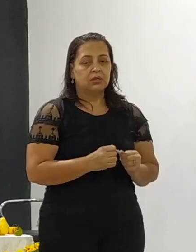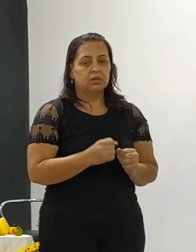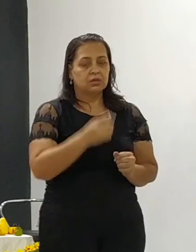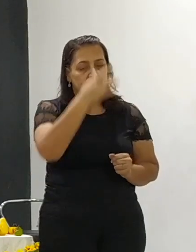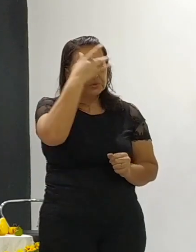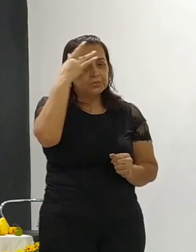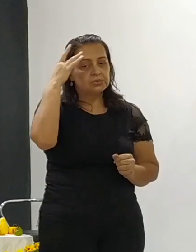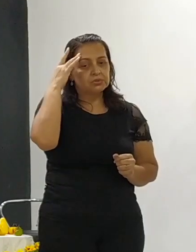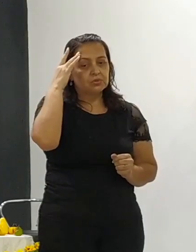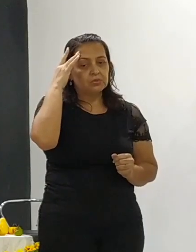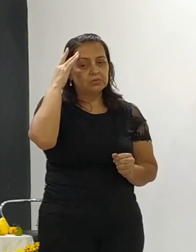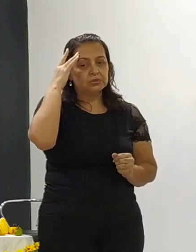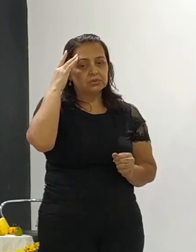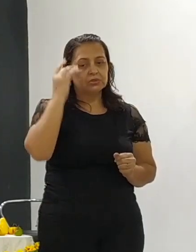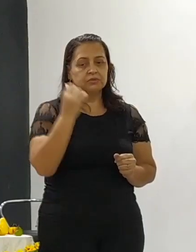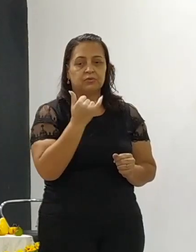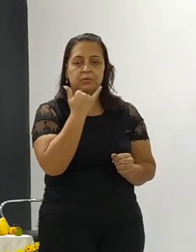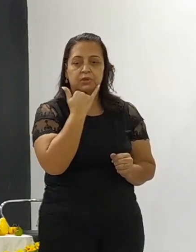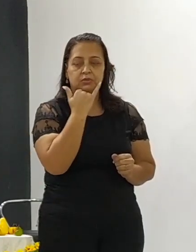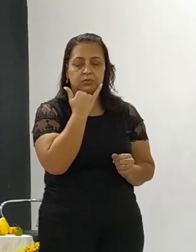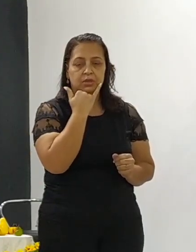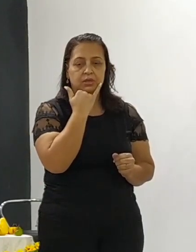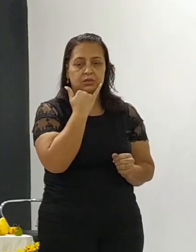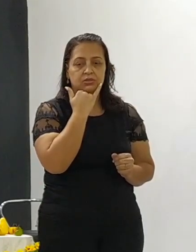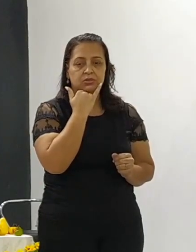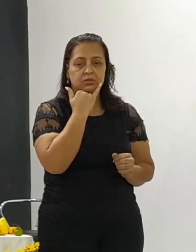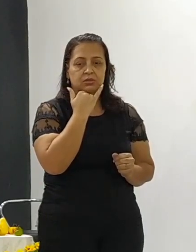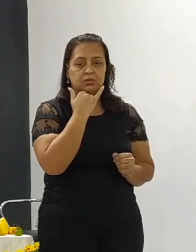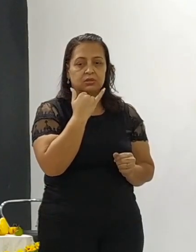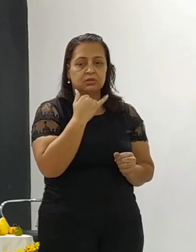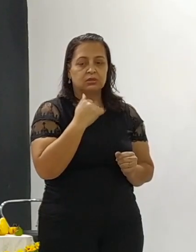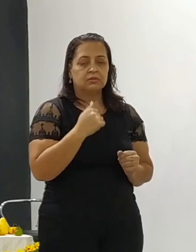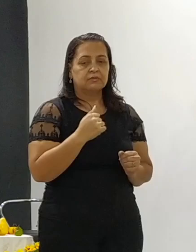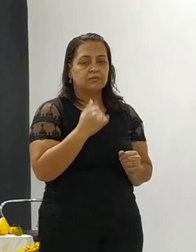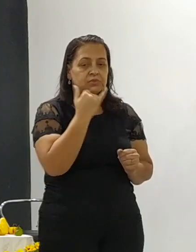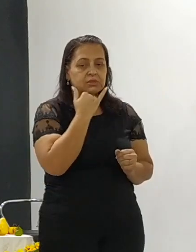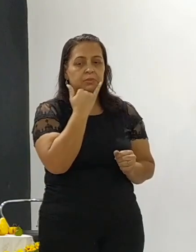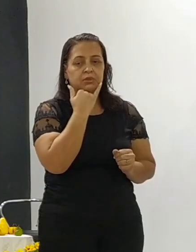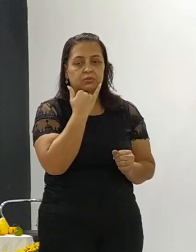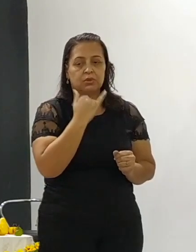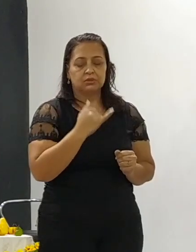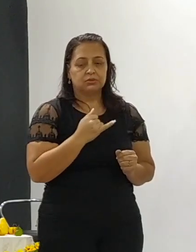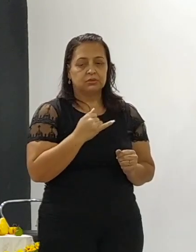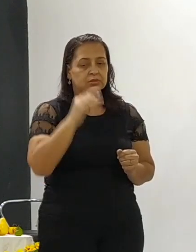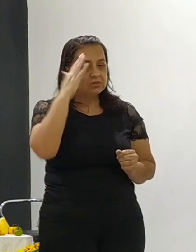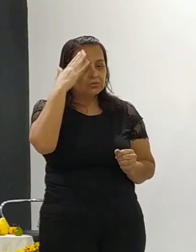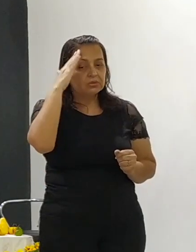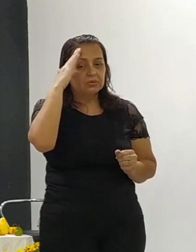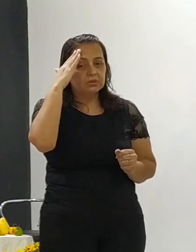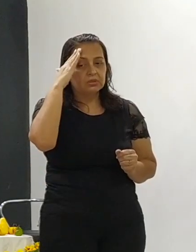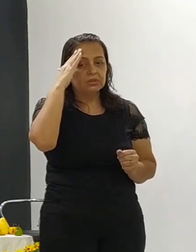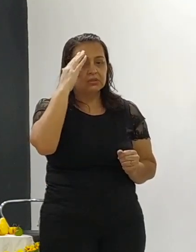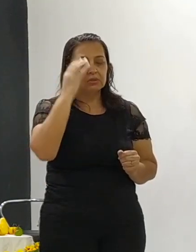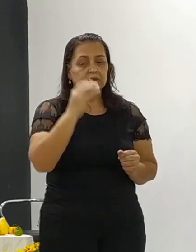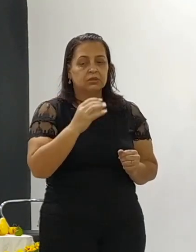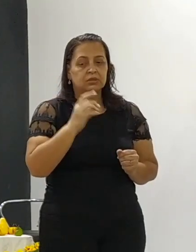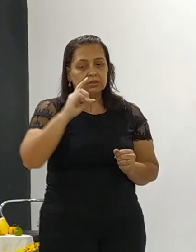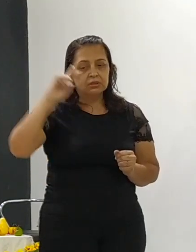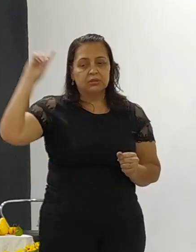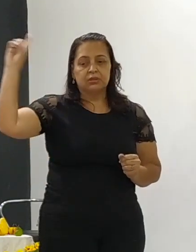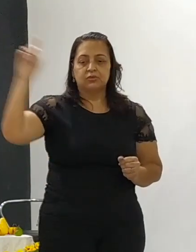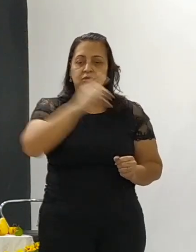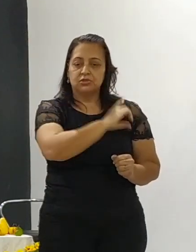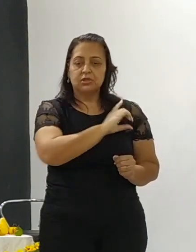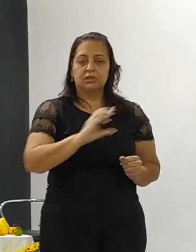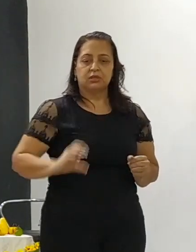serão perdoados. Porque e hoje também as pessoas não estão entendendo que Deus está em Cristo e que Cristo